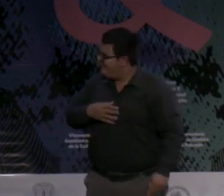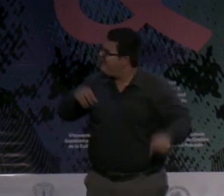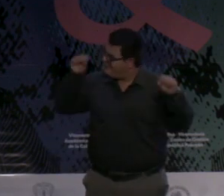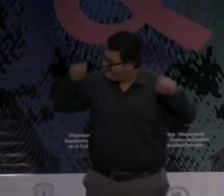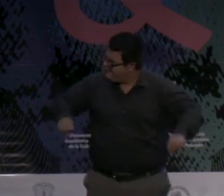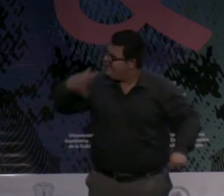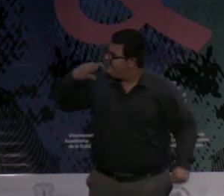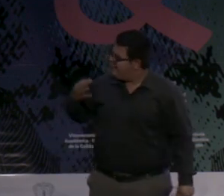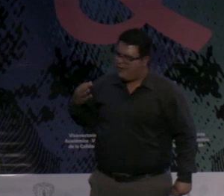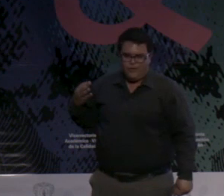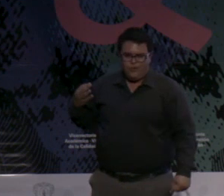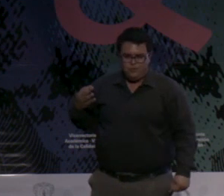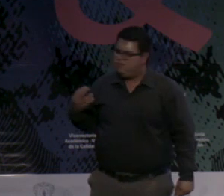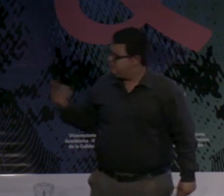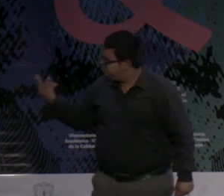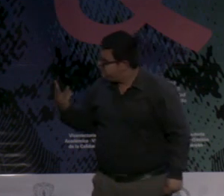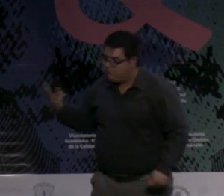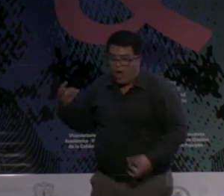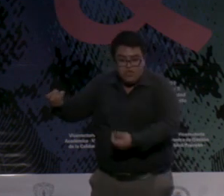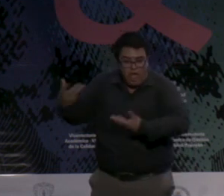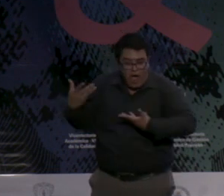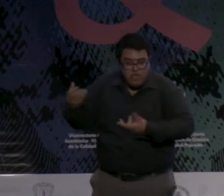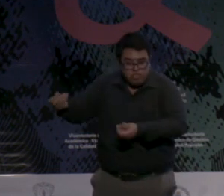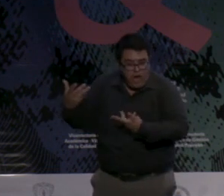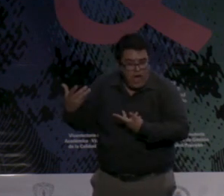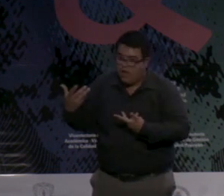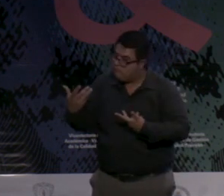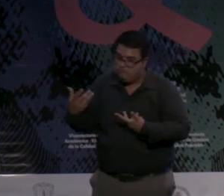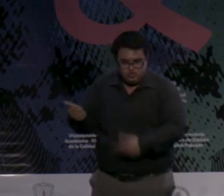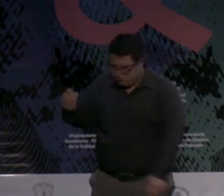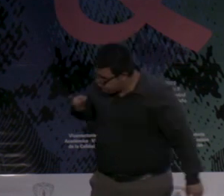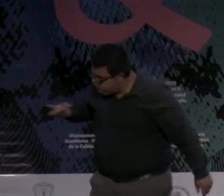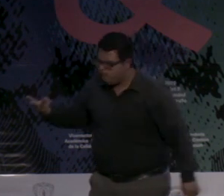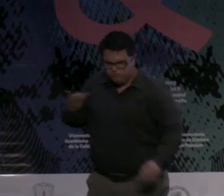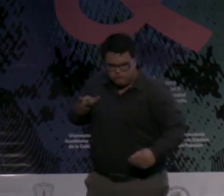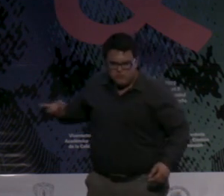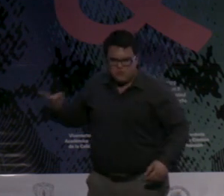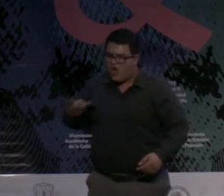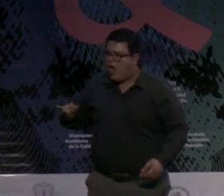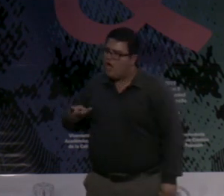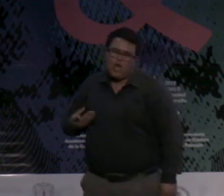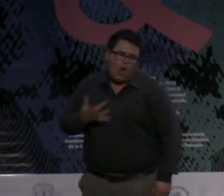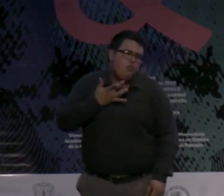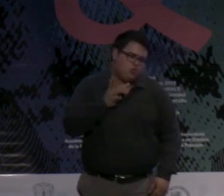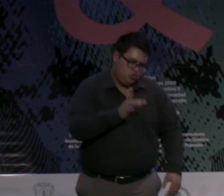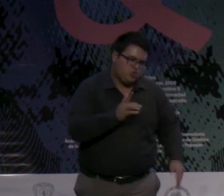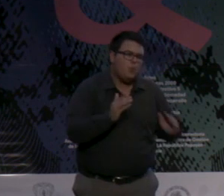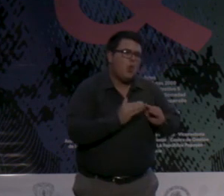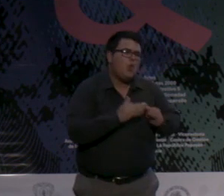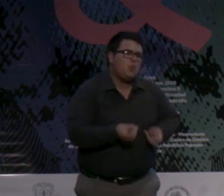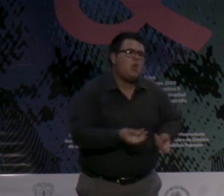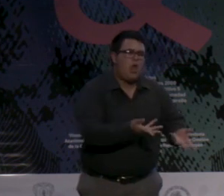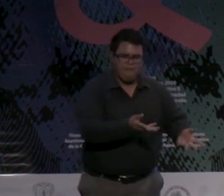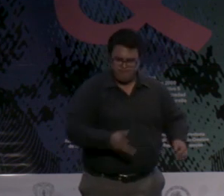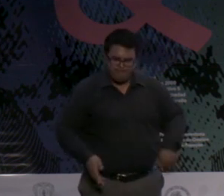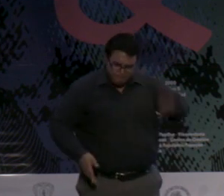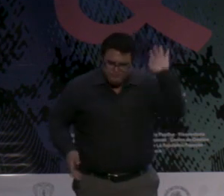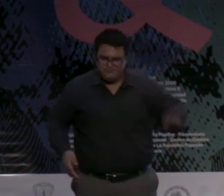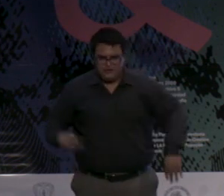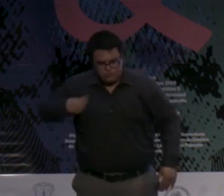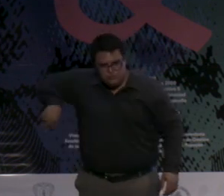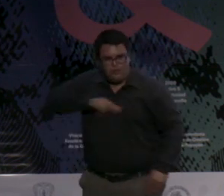empezamos a encontrar de alguna forma otra vez es que la casa es su obra. La casa es la obra con la cual los autoconstructores miran su existencia y